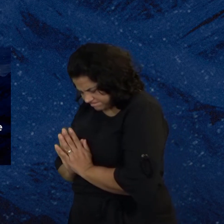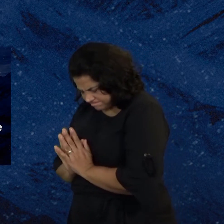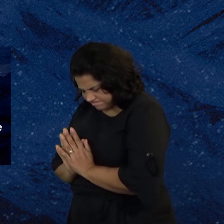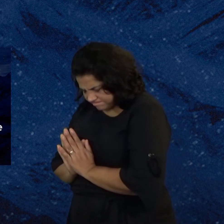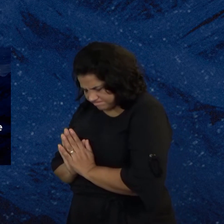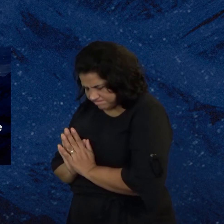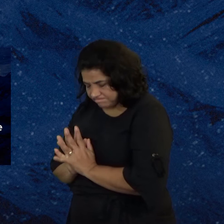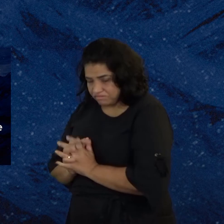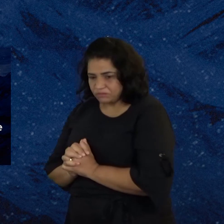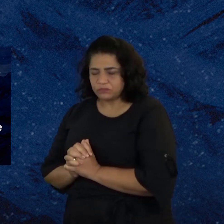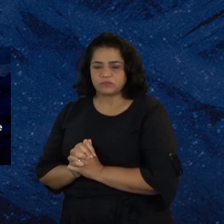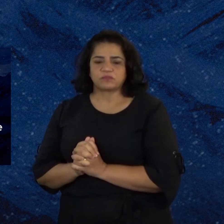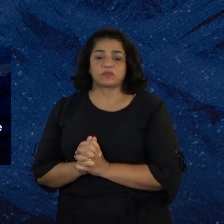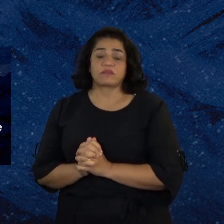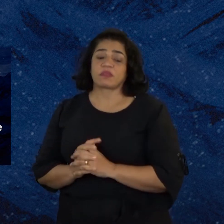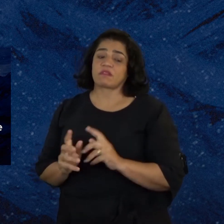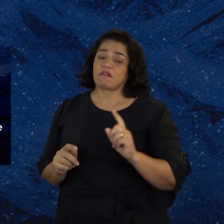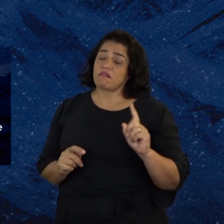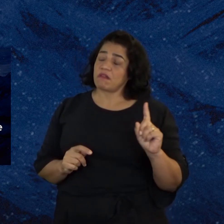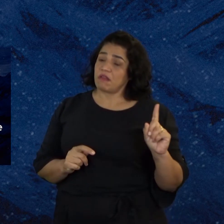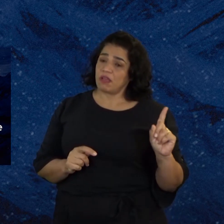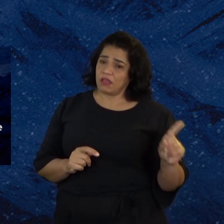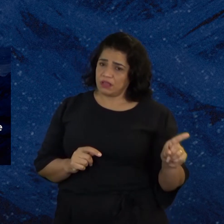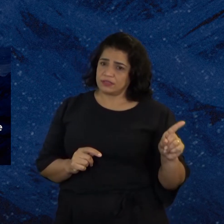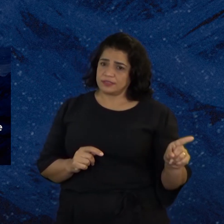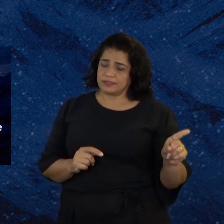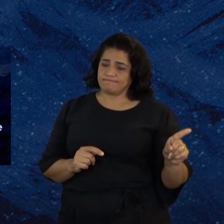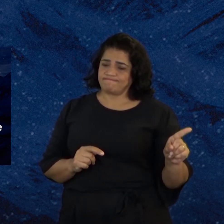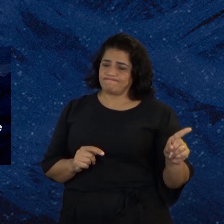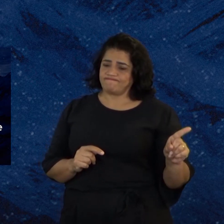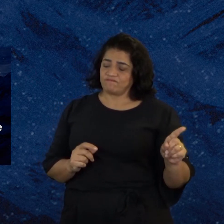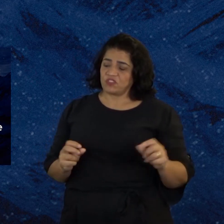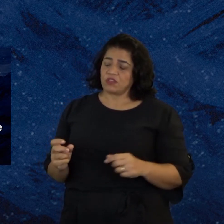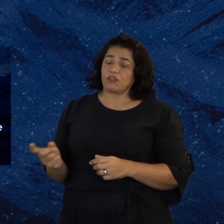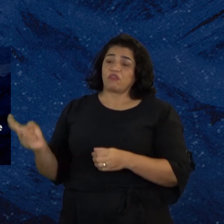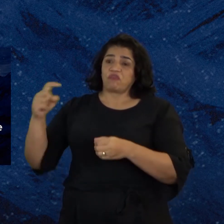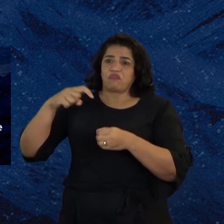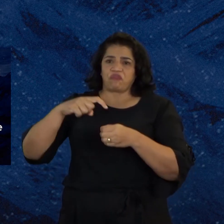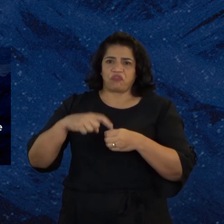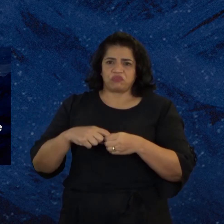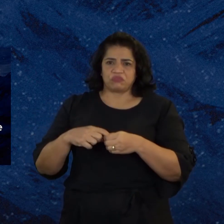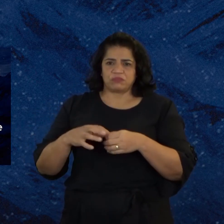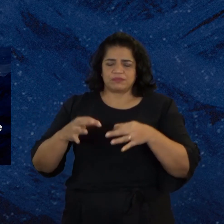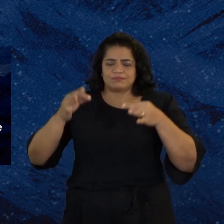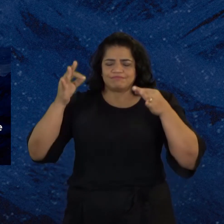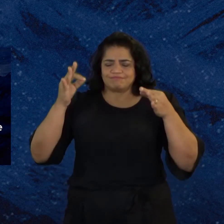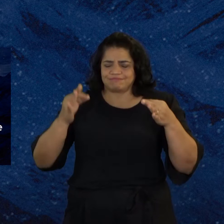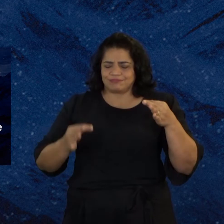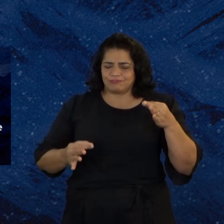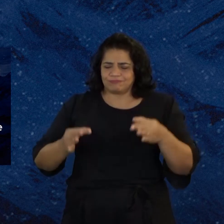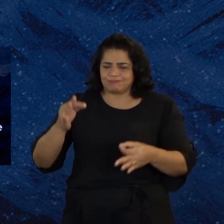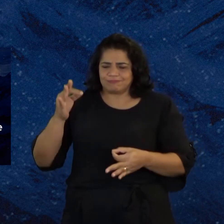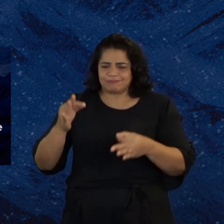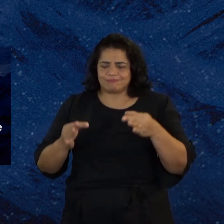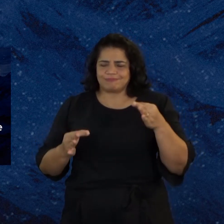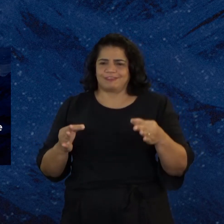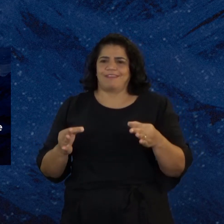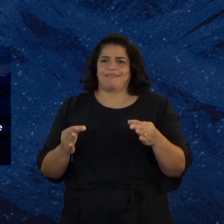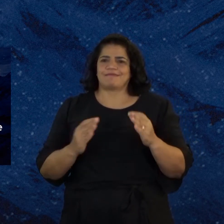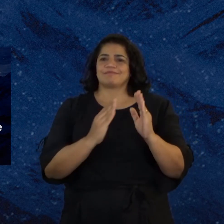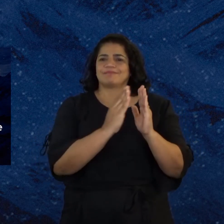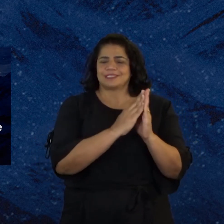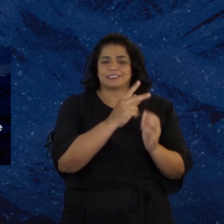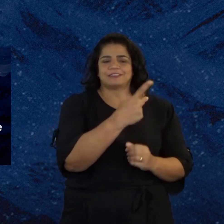Digo-vos que este desceu justificado para a sua casa. E não